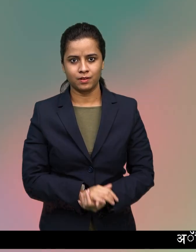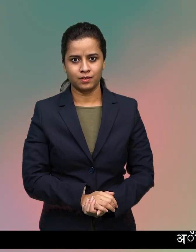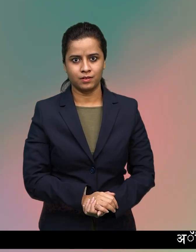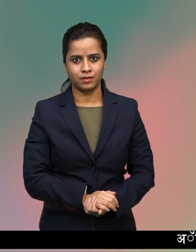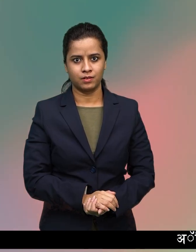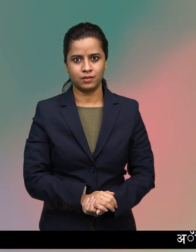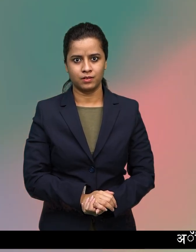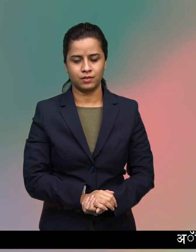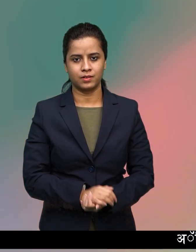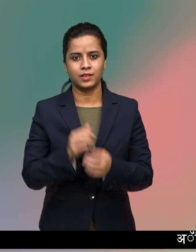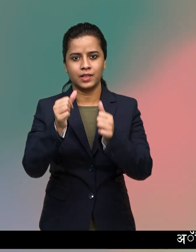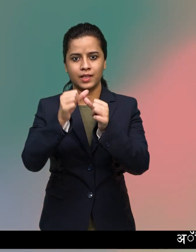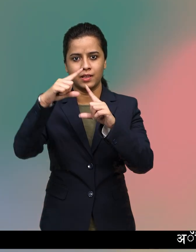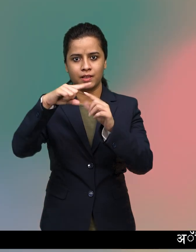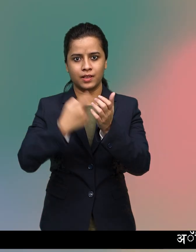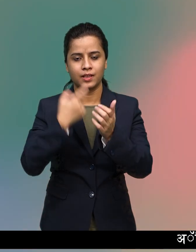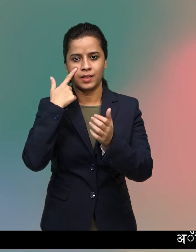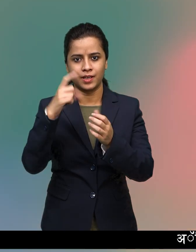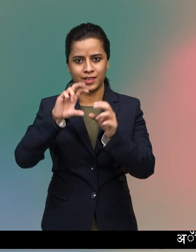ॲट्रिया, हृदयाचे अलिंद,